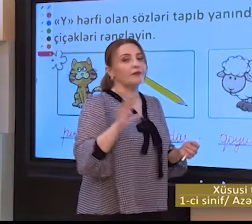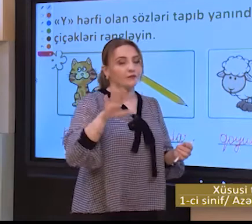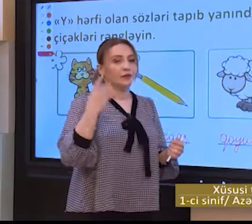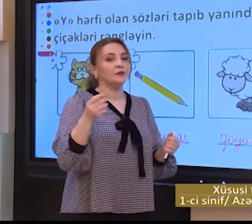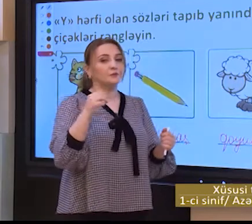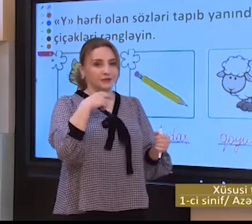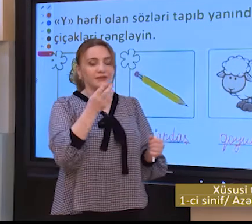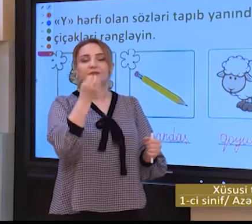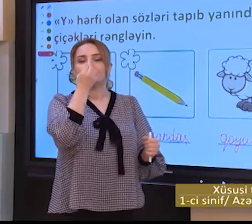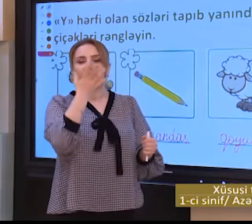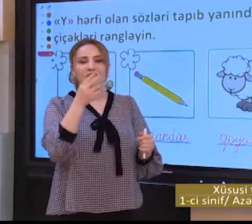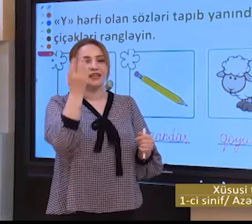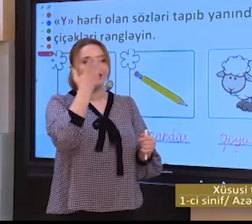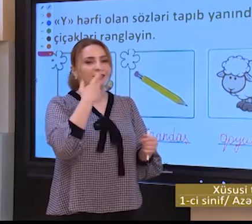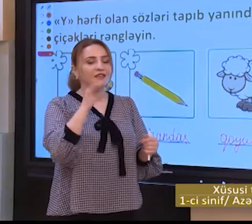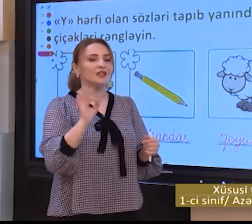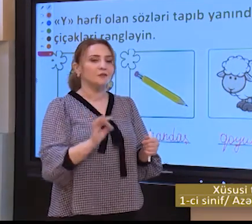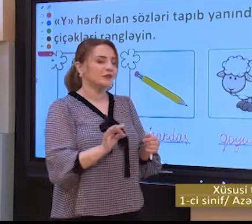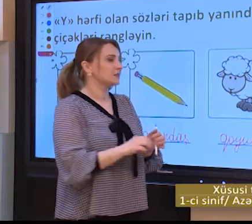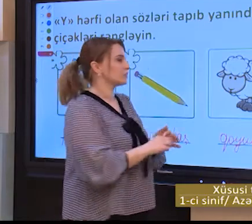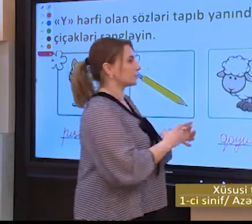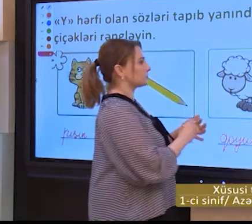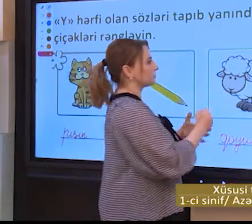Və biz çiçəyi rəngləməliyik.